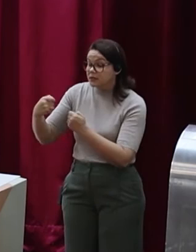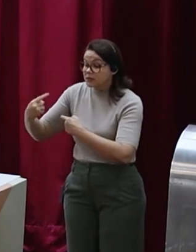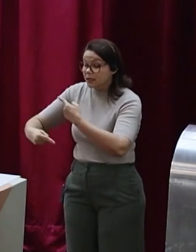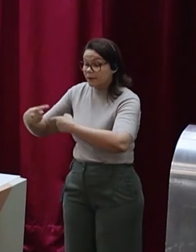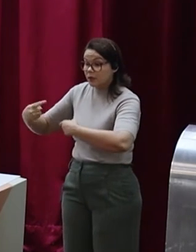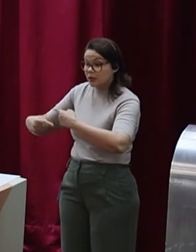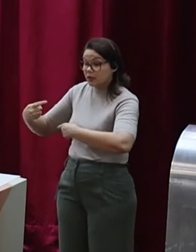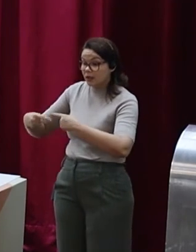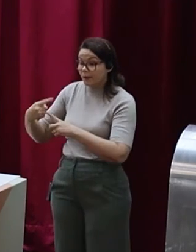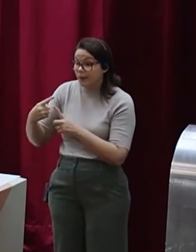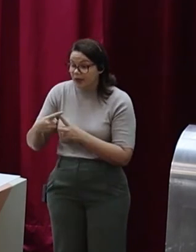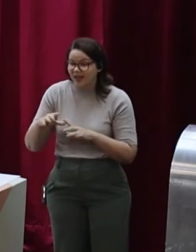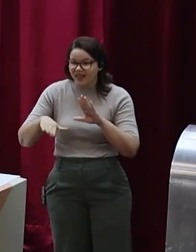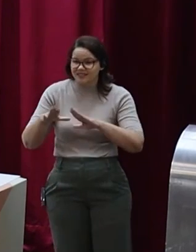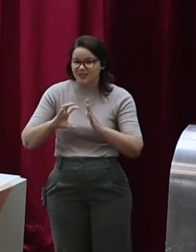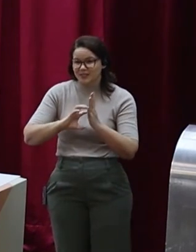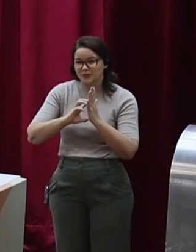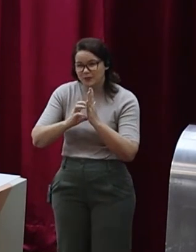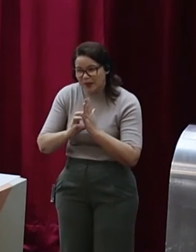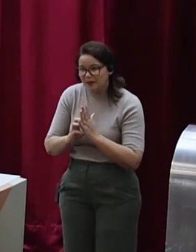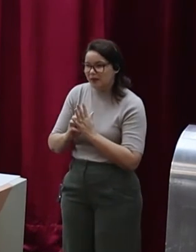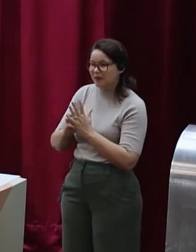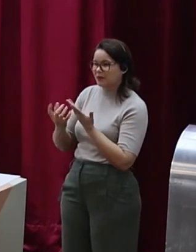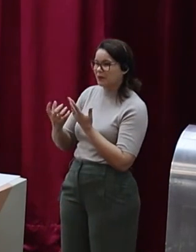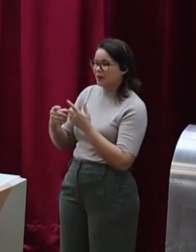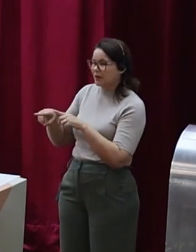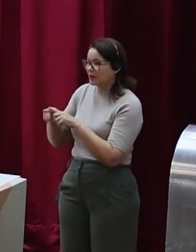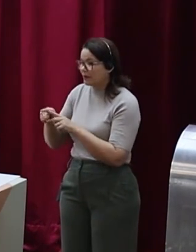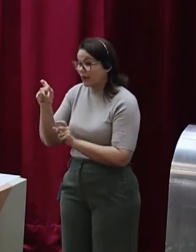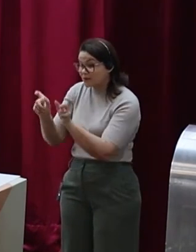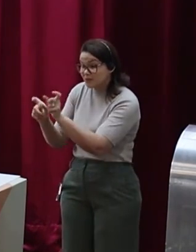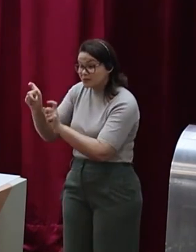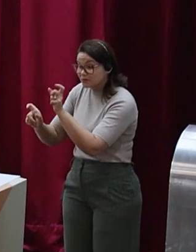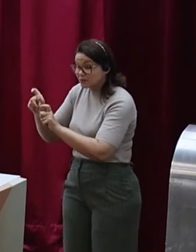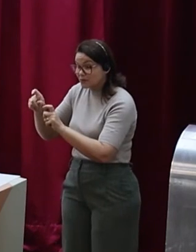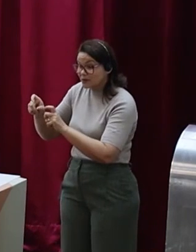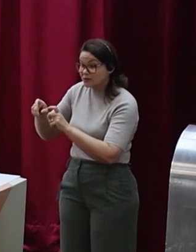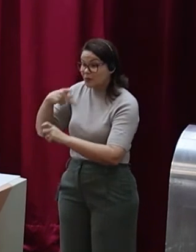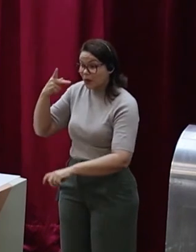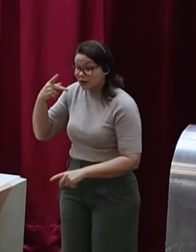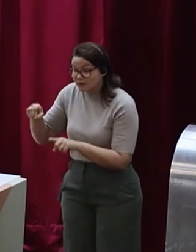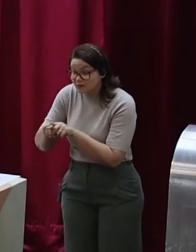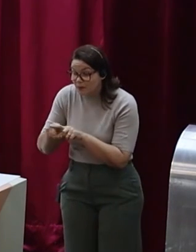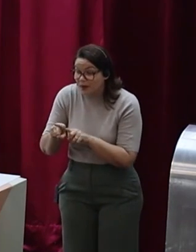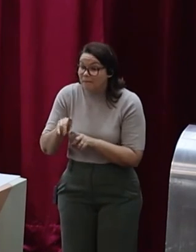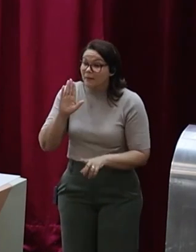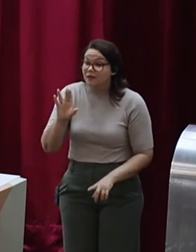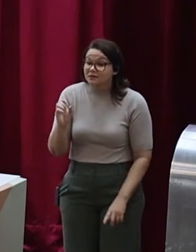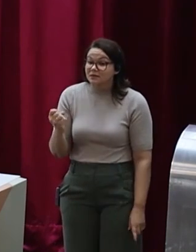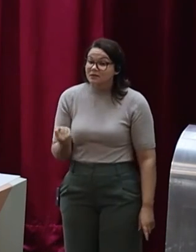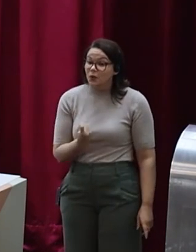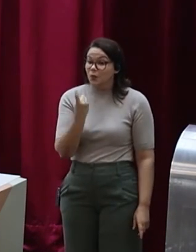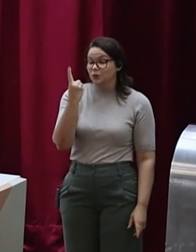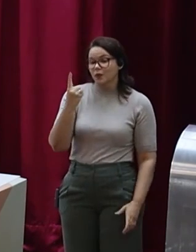por mais que nós demonizemos os partidos políticos e os políticos, mas é o caminho, e é o único caminho de ascender as esferas decisórias